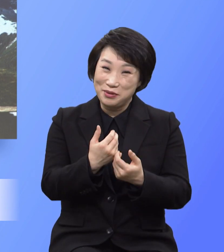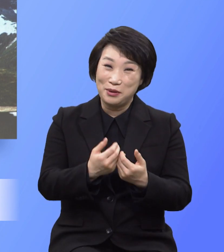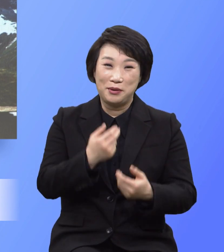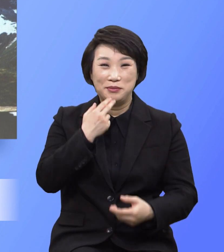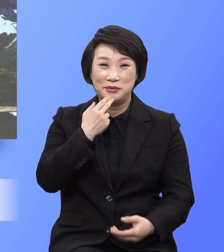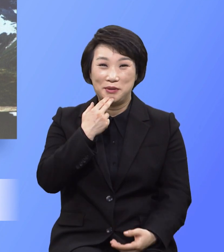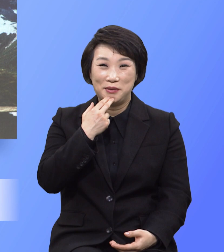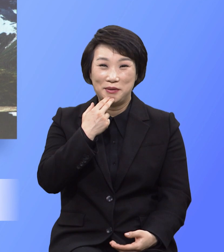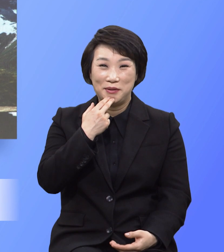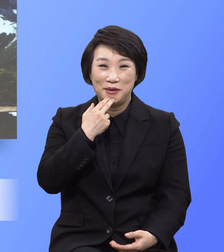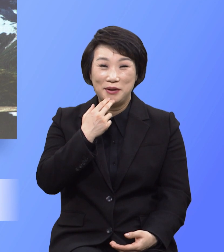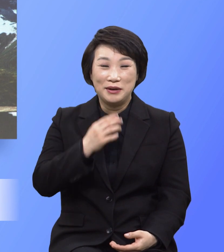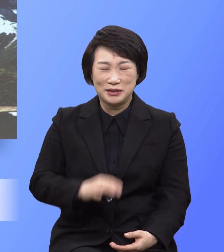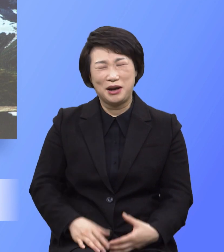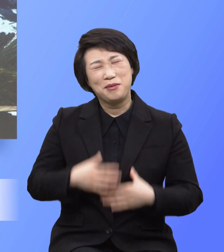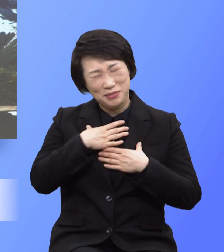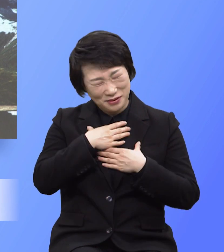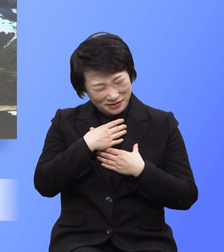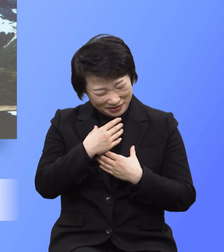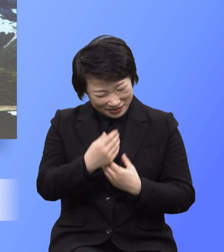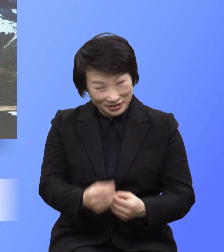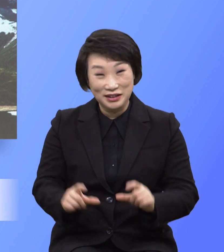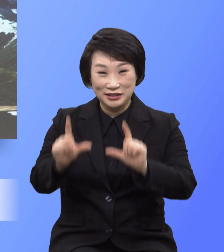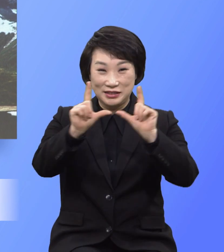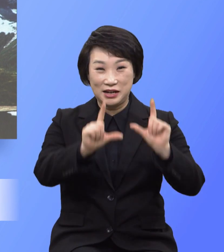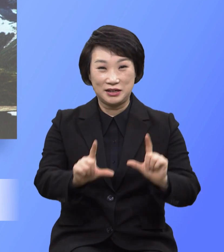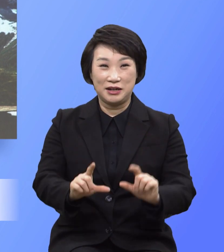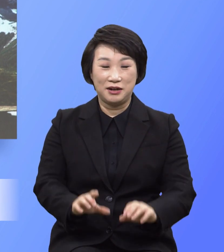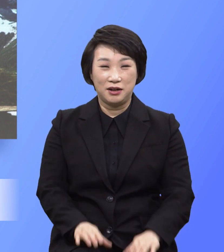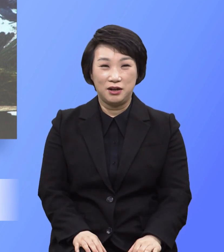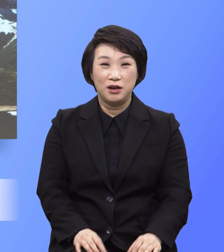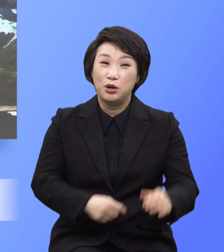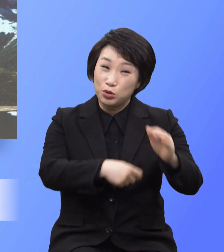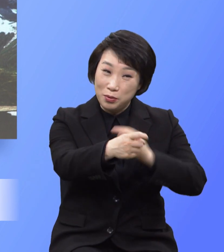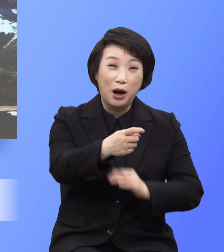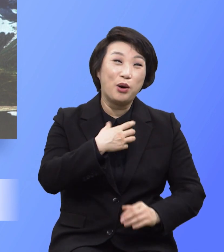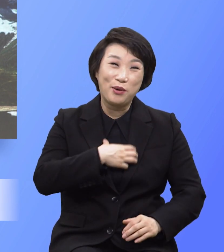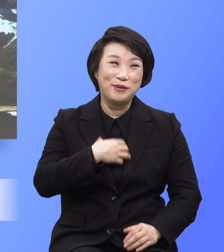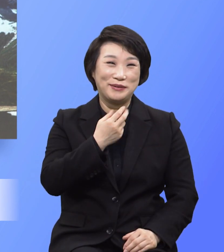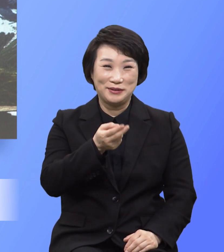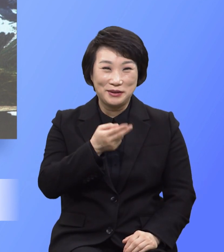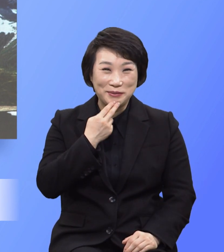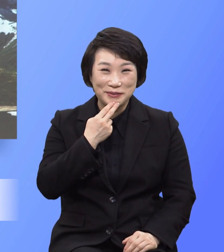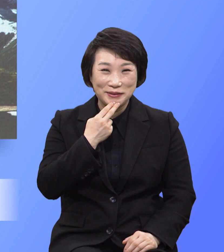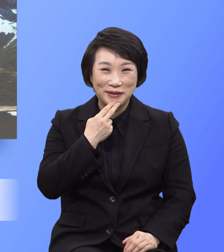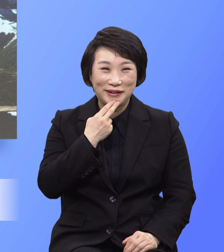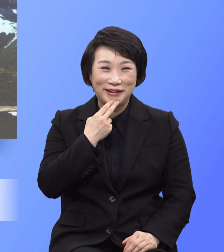불편스러울 게 없는 거예요. 아주 편안히 삽니다. 도둑 맞을 거 없어.